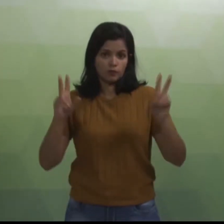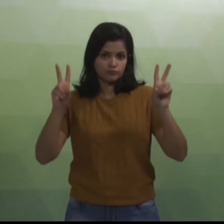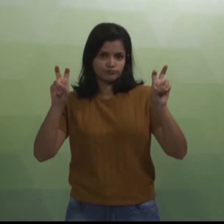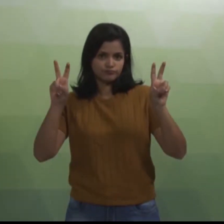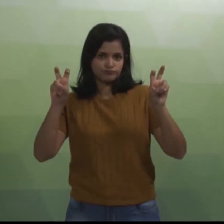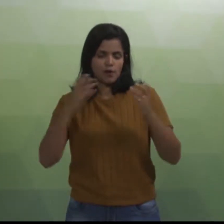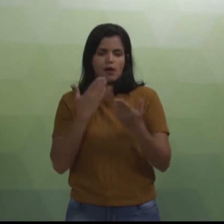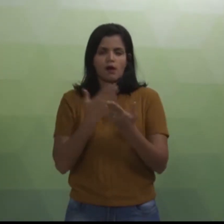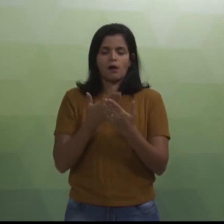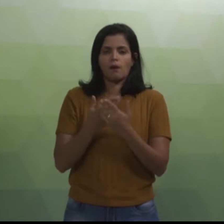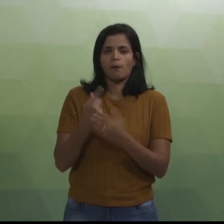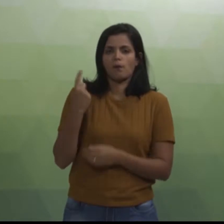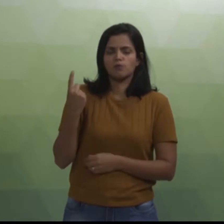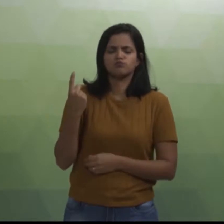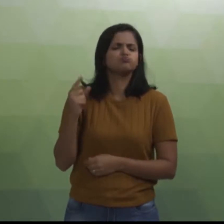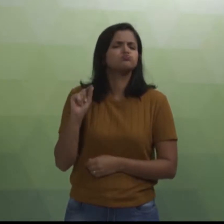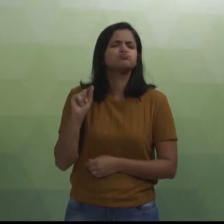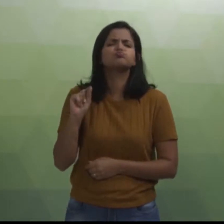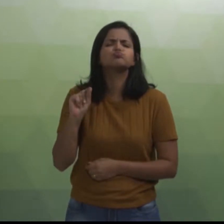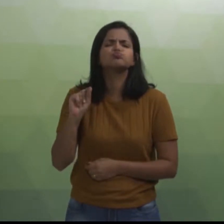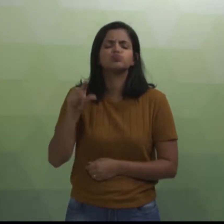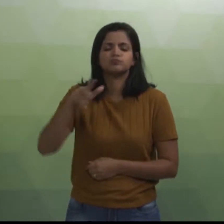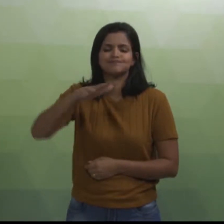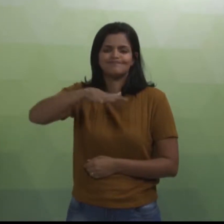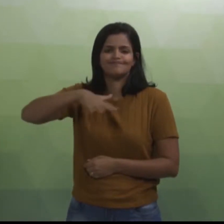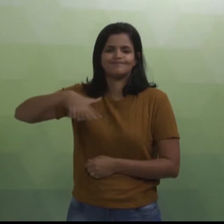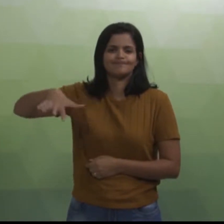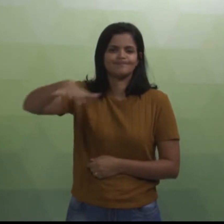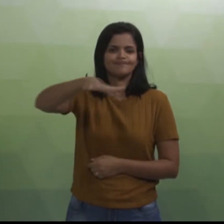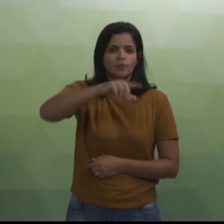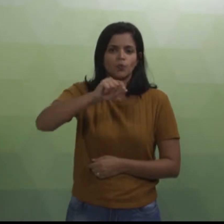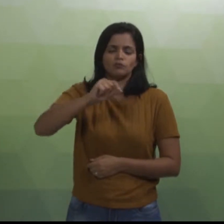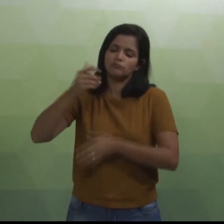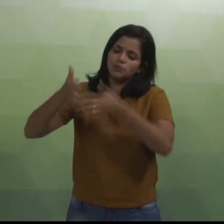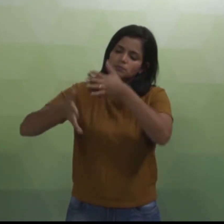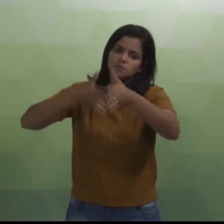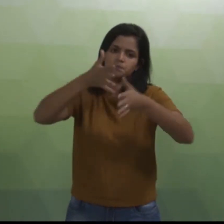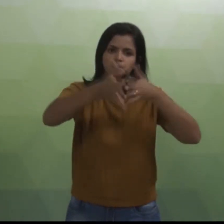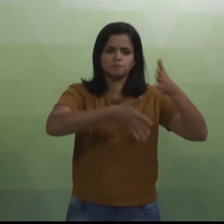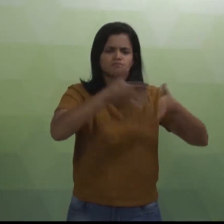Bom, qual o tema da nossa aula 1? O espaço na língua de sinais.